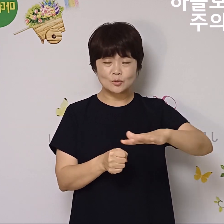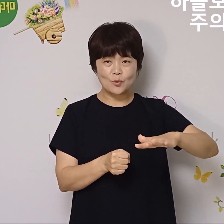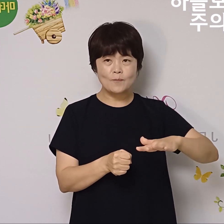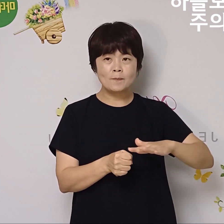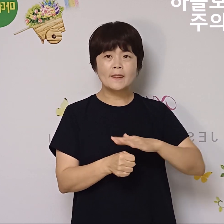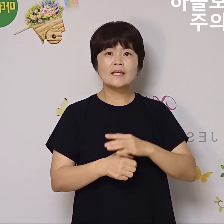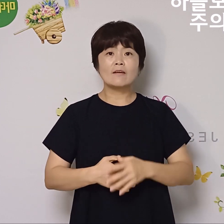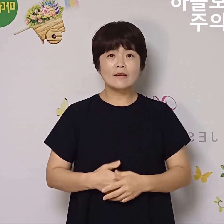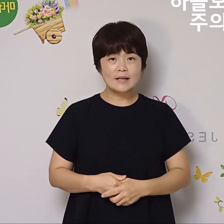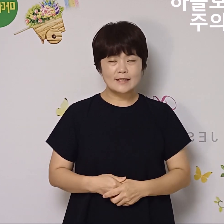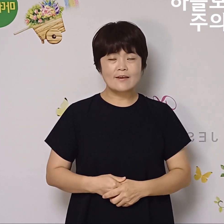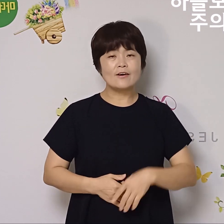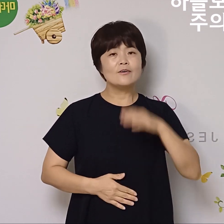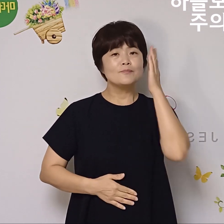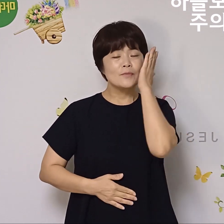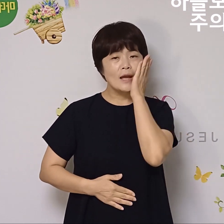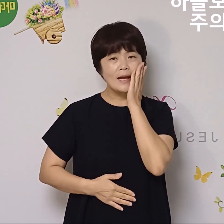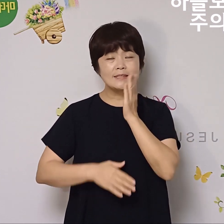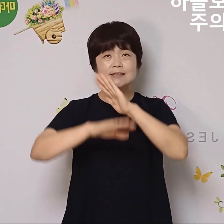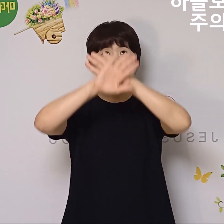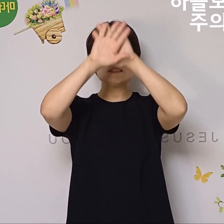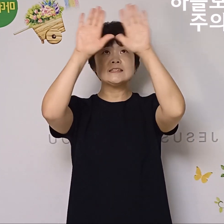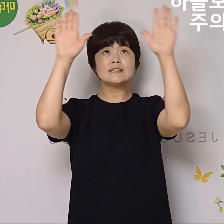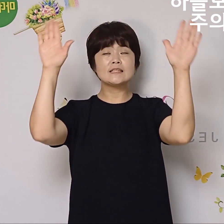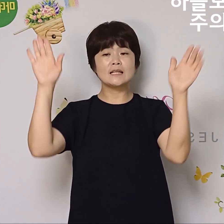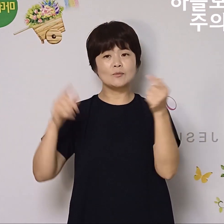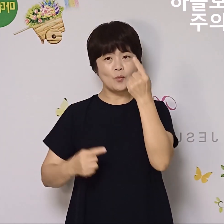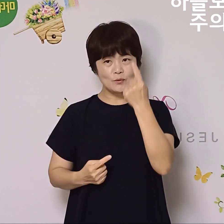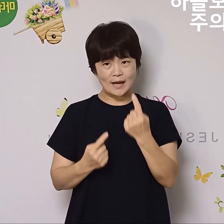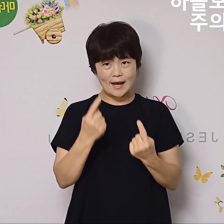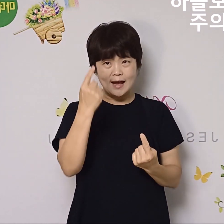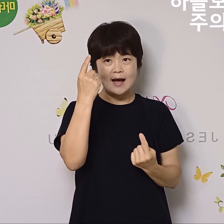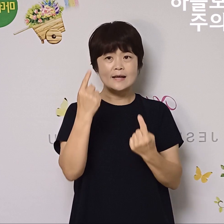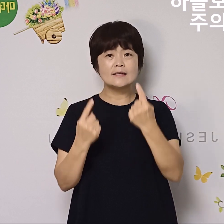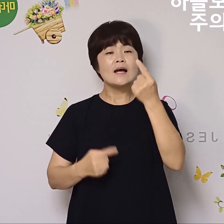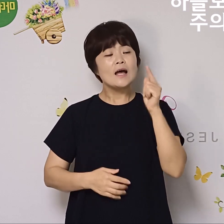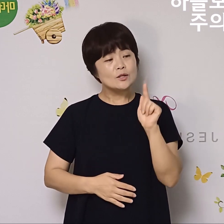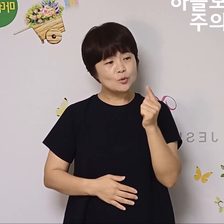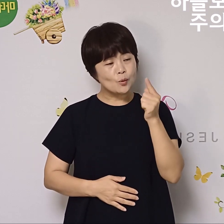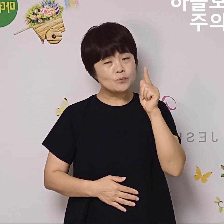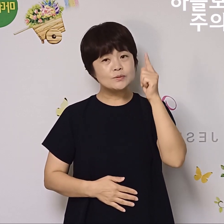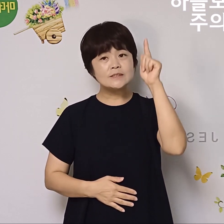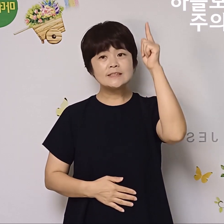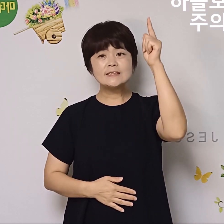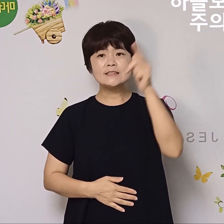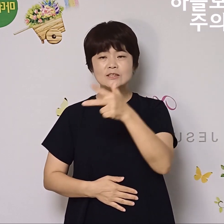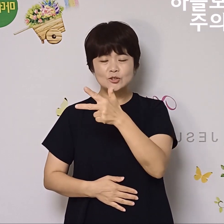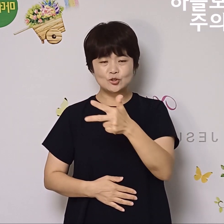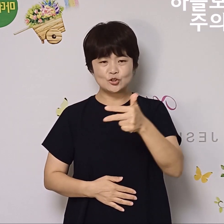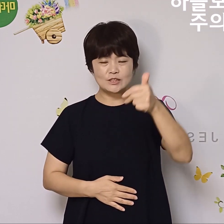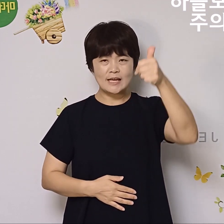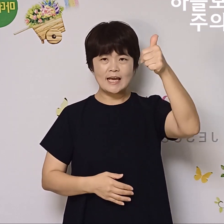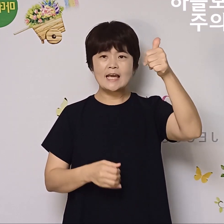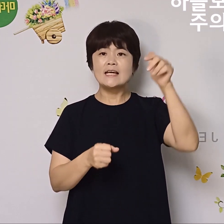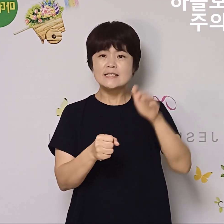방향으로 연결할게요. 하늘 보다 높은 주의